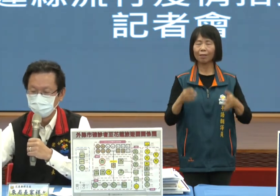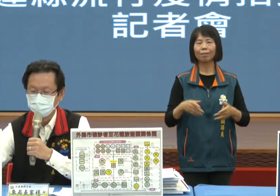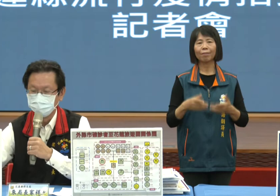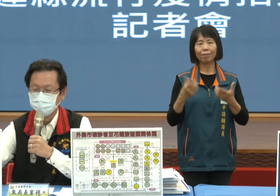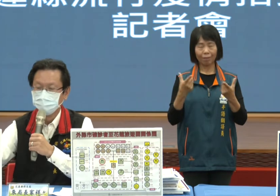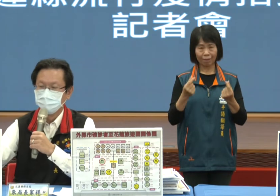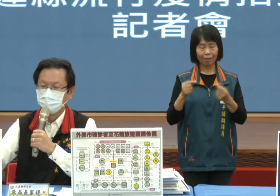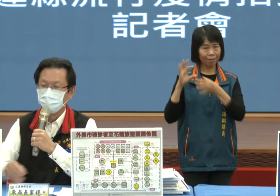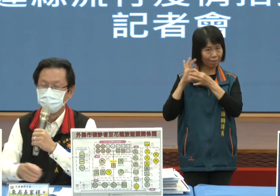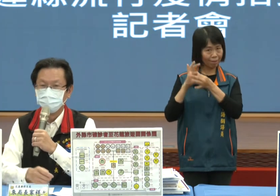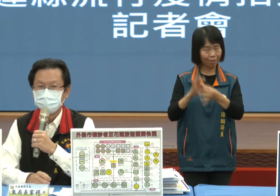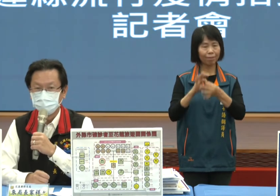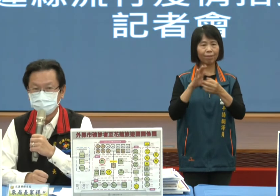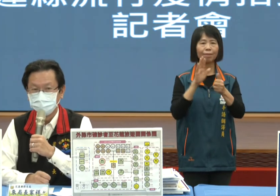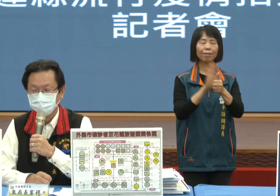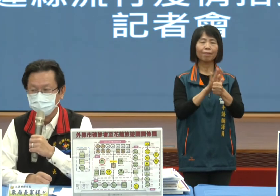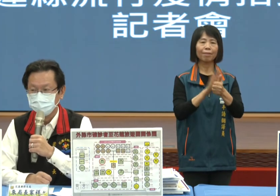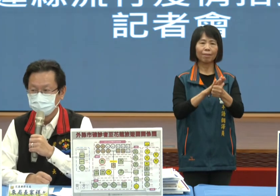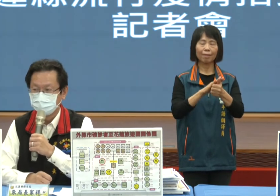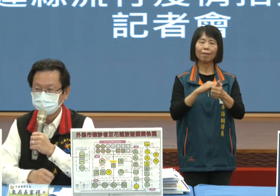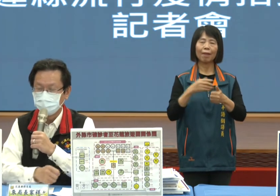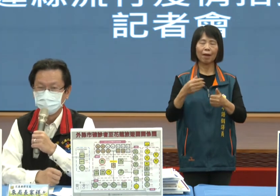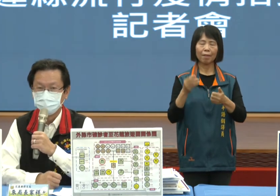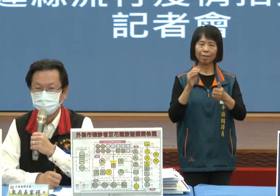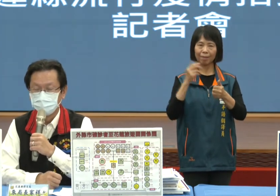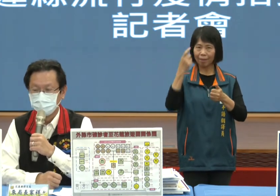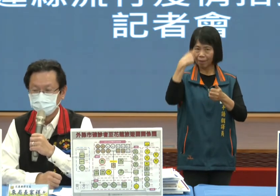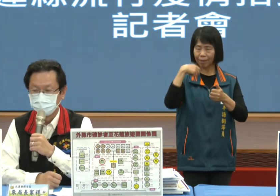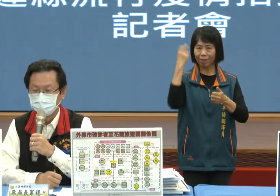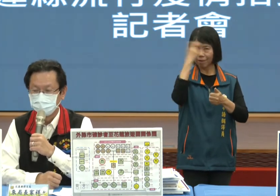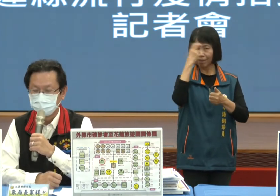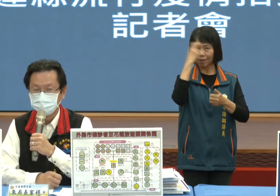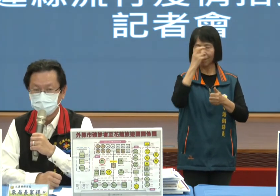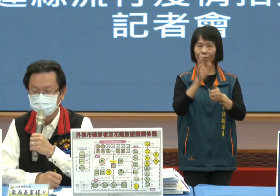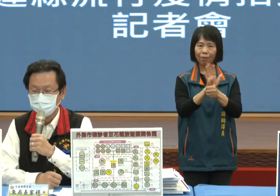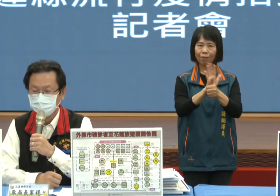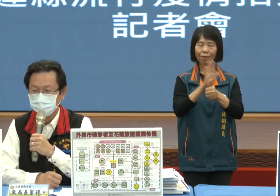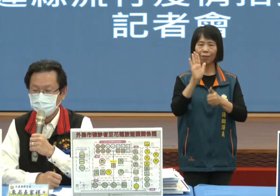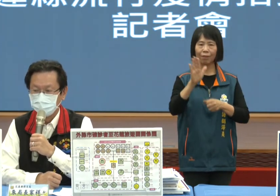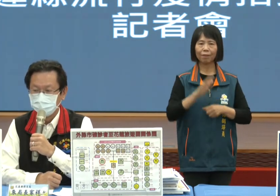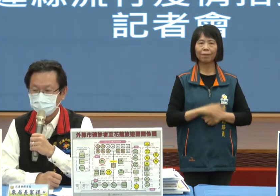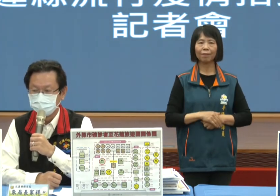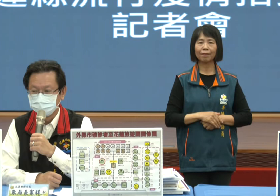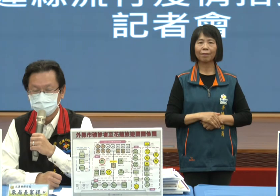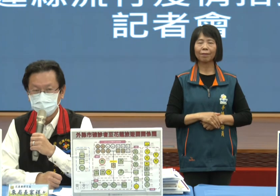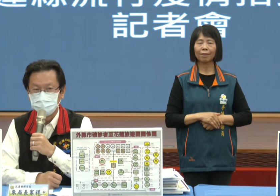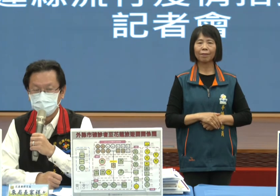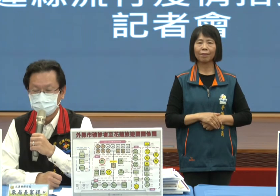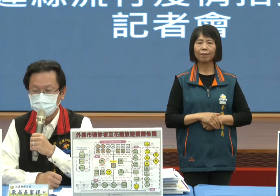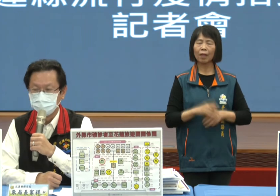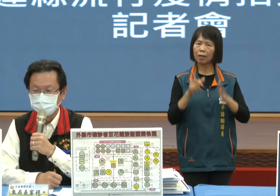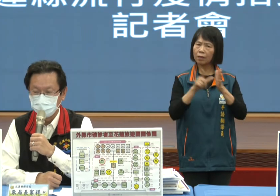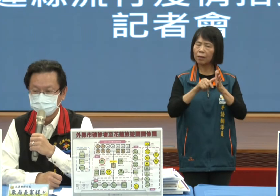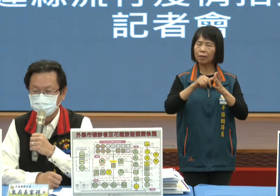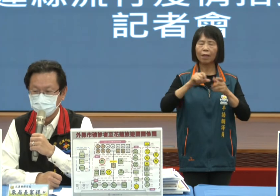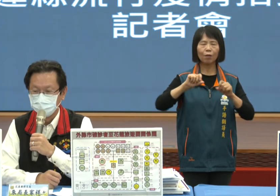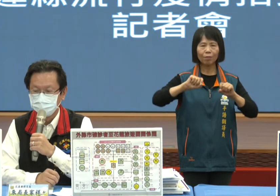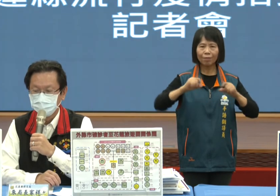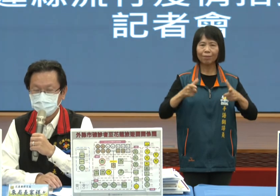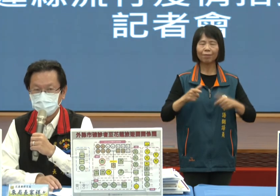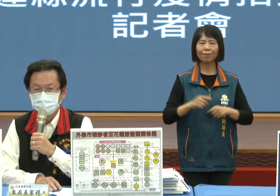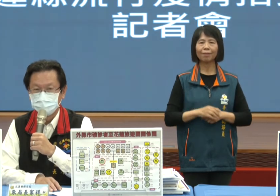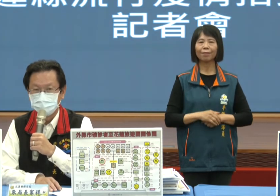们布利花莲医院，为我们的乡亲服务做筛检的这个工作，那只是时间点稍微有点调